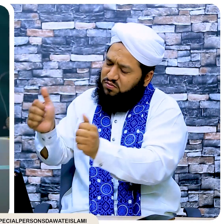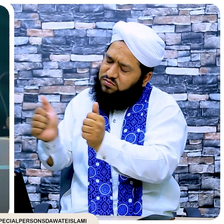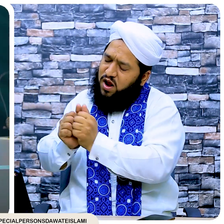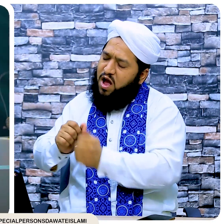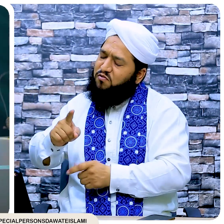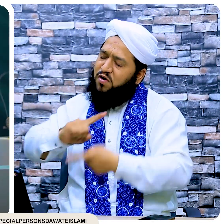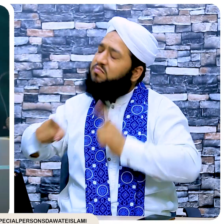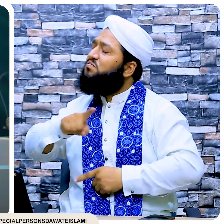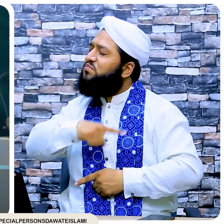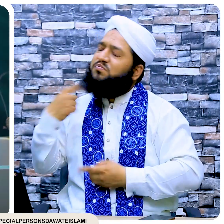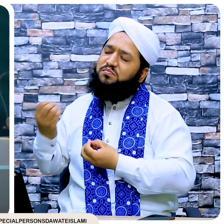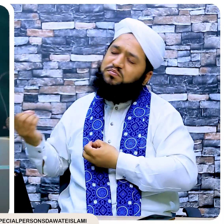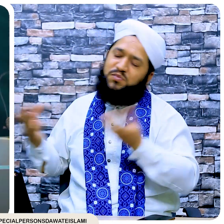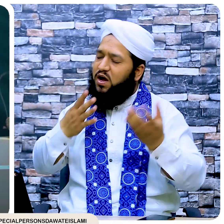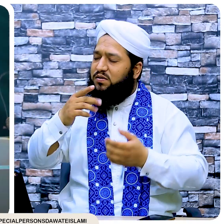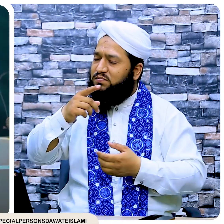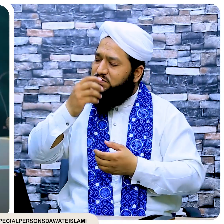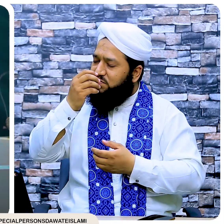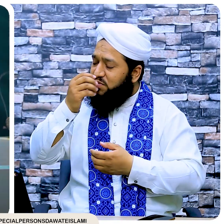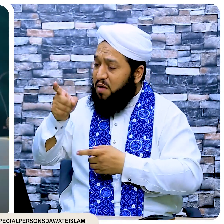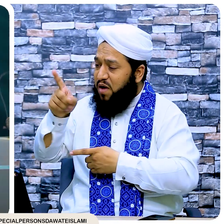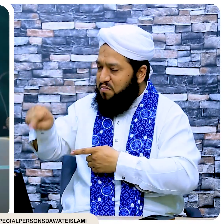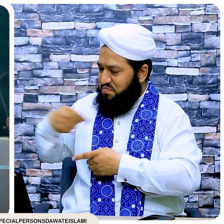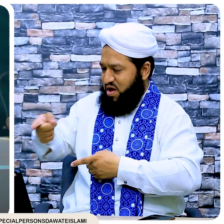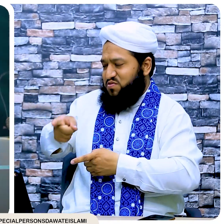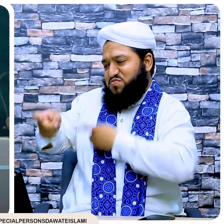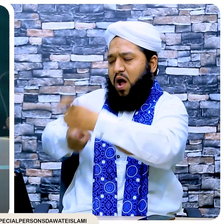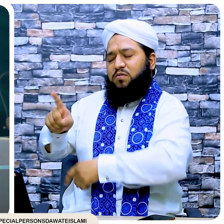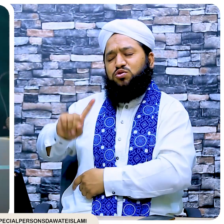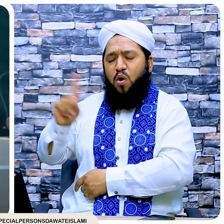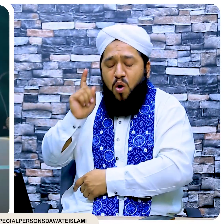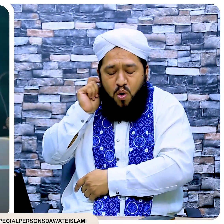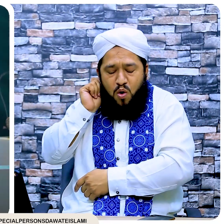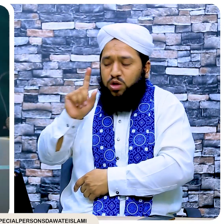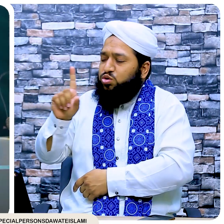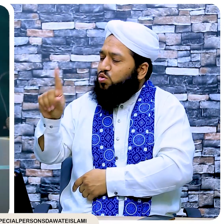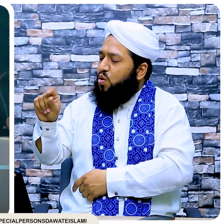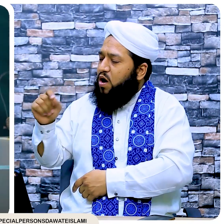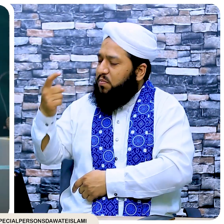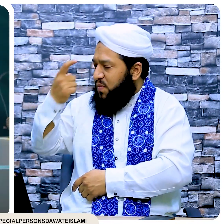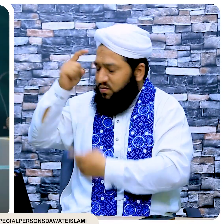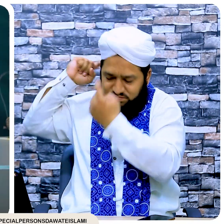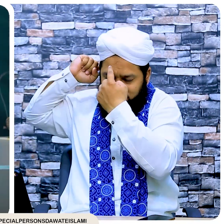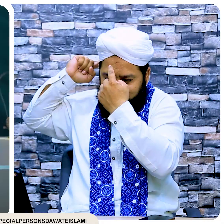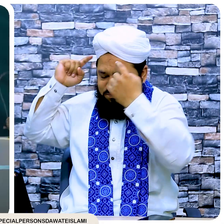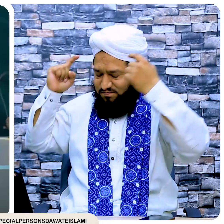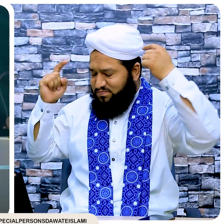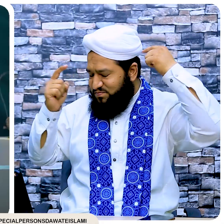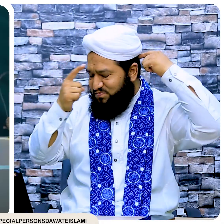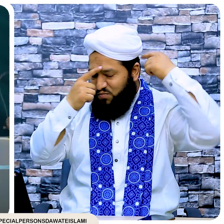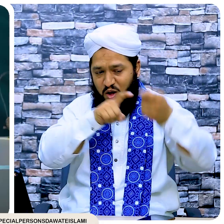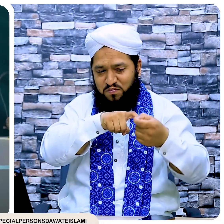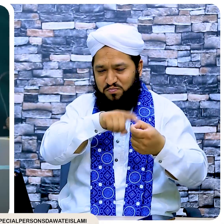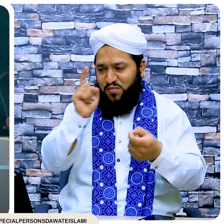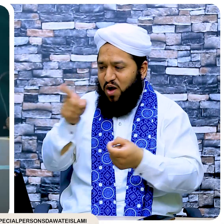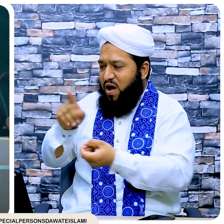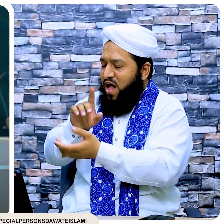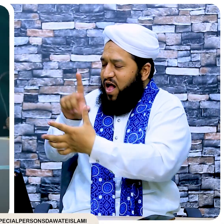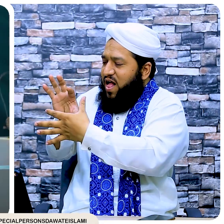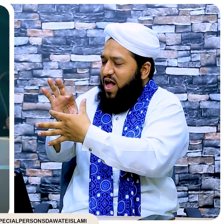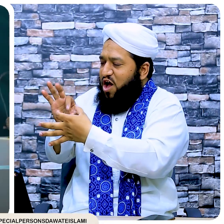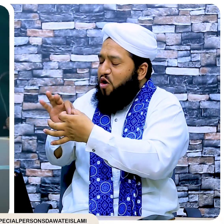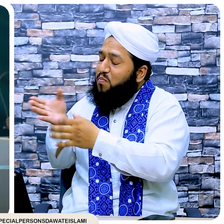جان کو قربان کرنا چاہتا ہوں، میں آپ کے خلاف نہیں لڑ سکتا۔ یہ ایسا ٹرننگ پوائنٹ تھا حر کا کہ وہ بعد میں حضرت حر